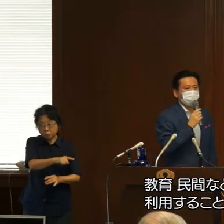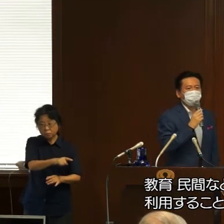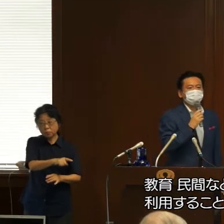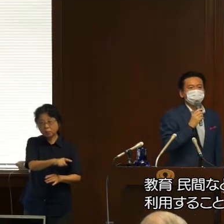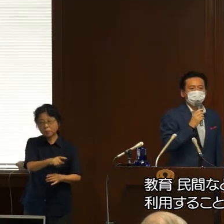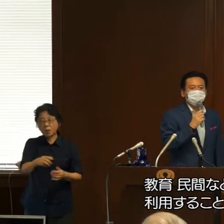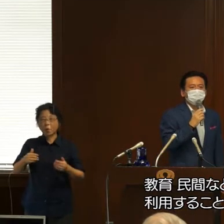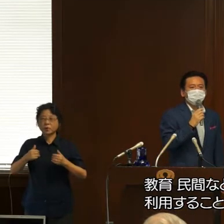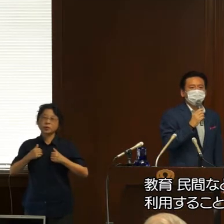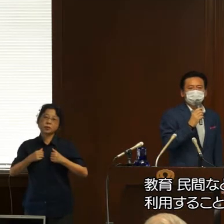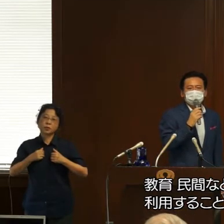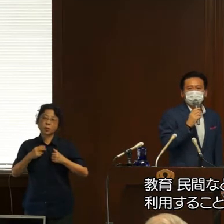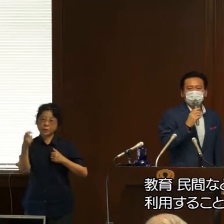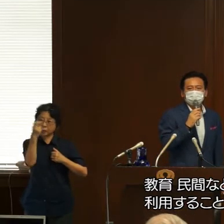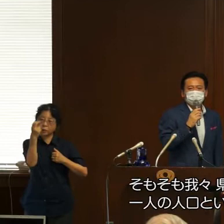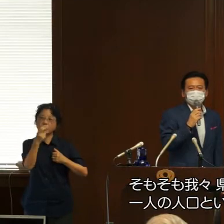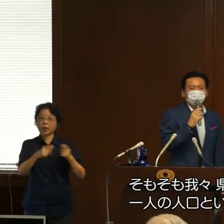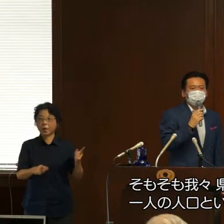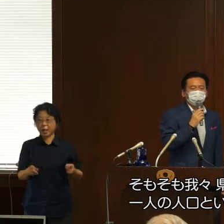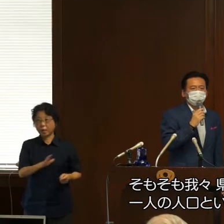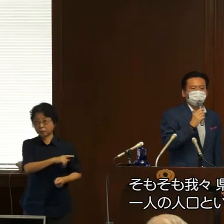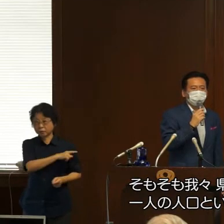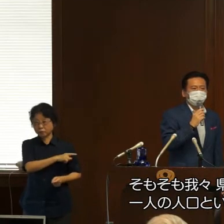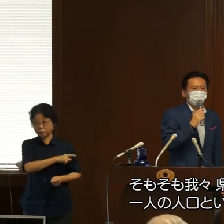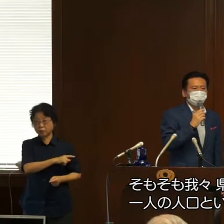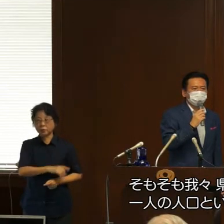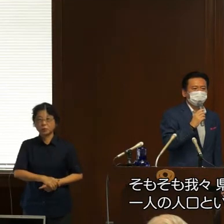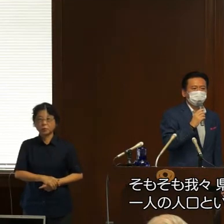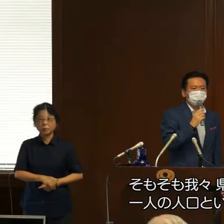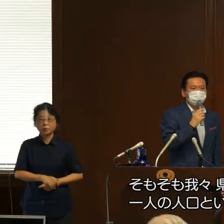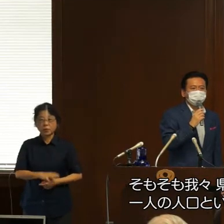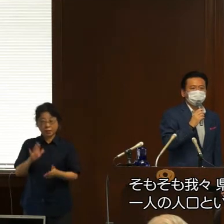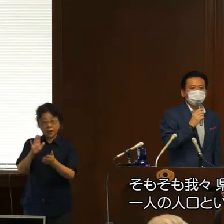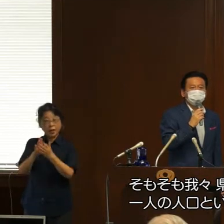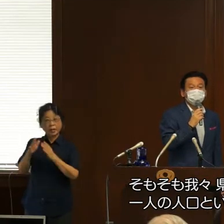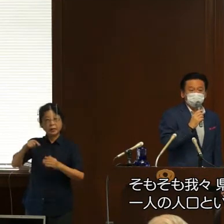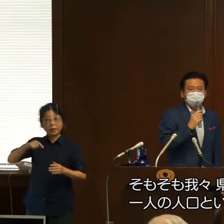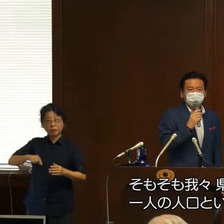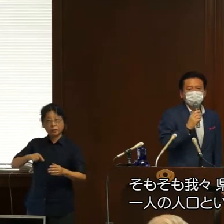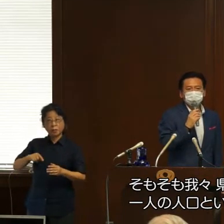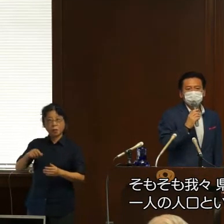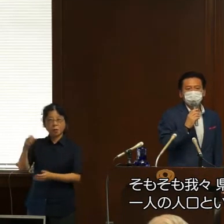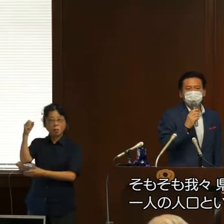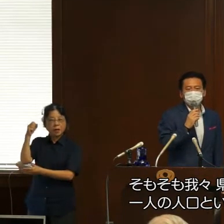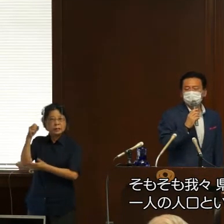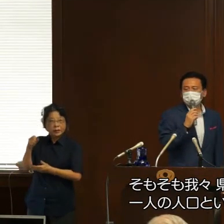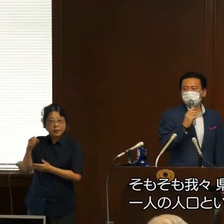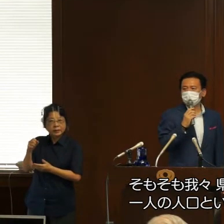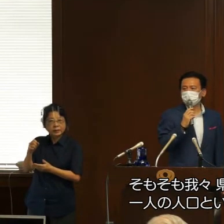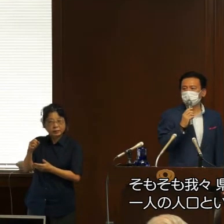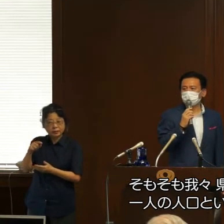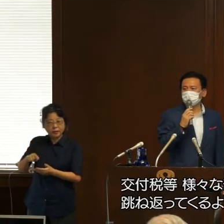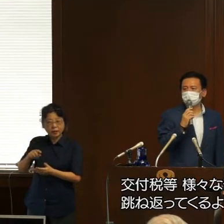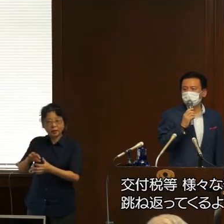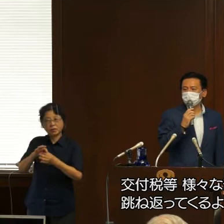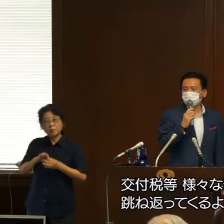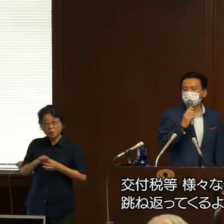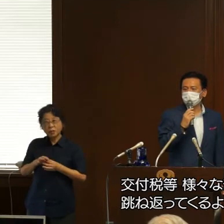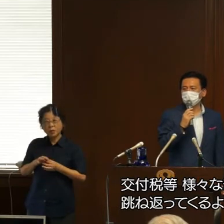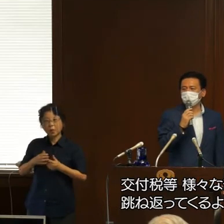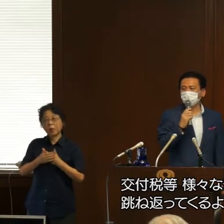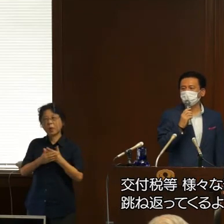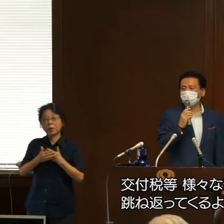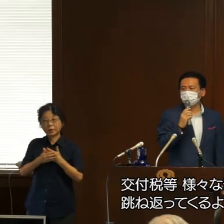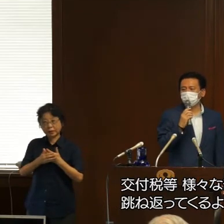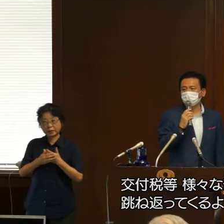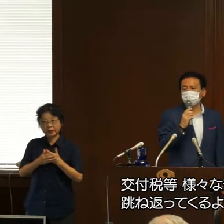ることになりますし、そもそも我々県の財政からしてみても、一人の人口というのが交付税とかさま